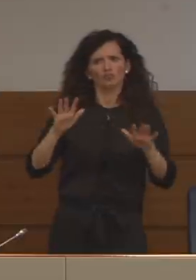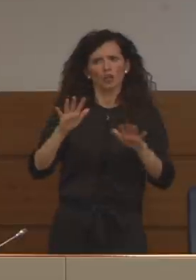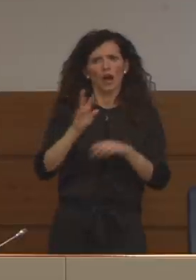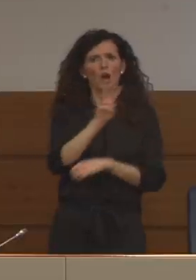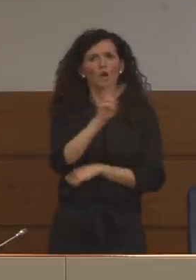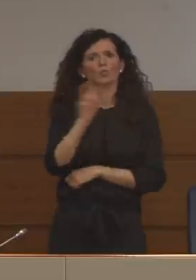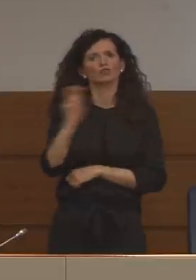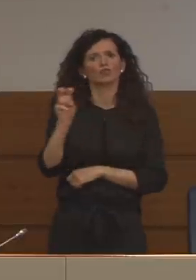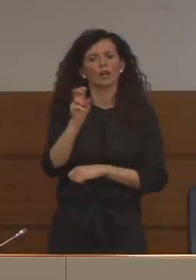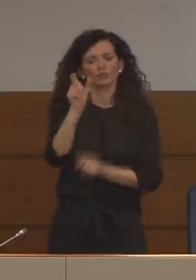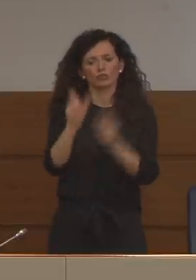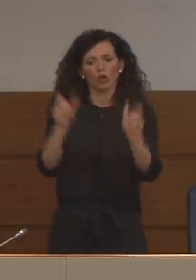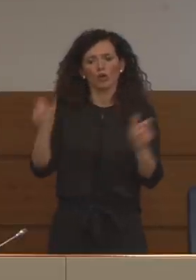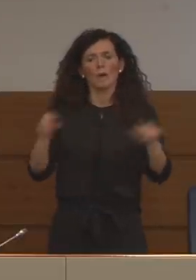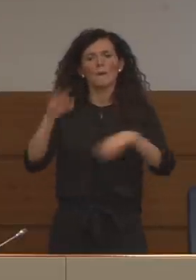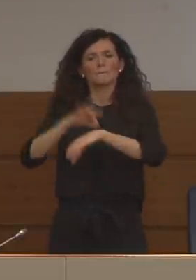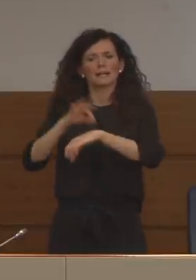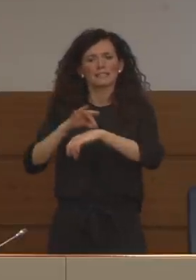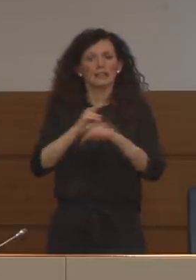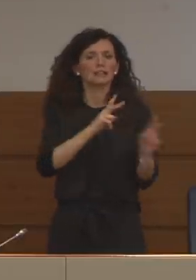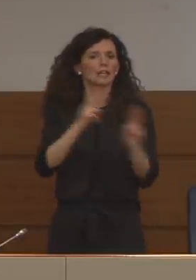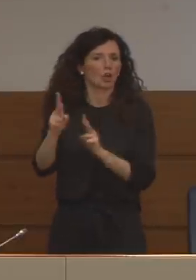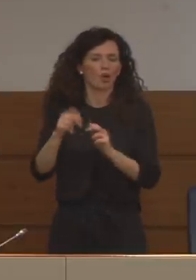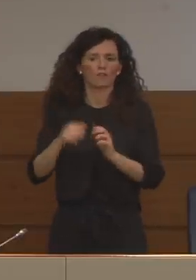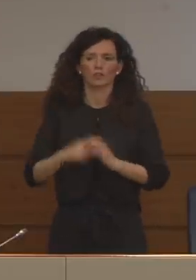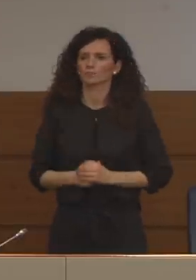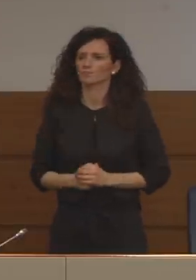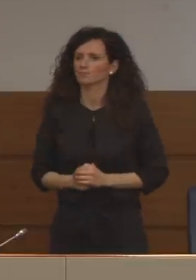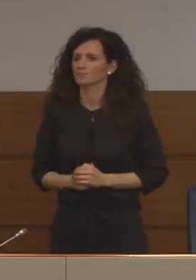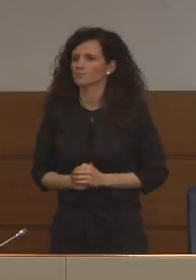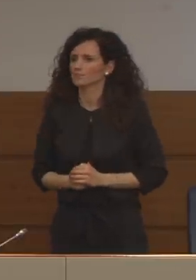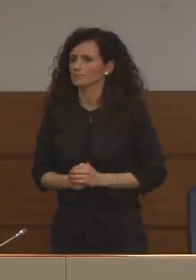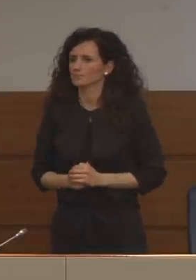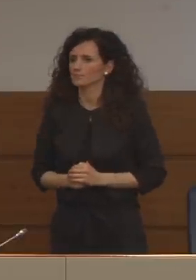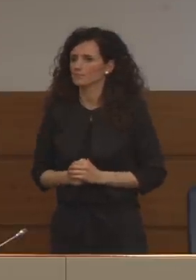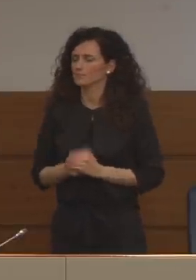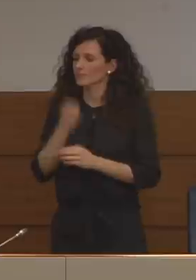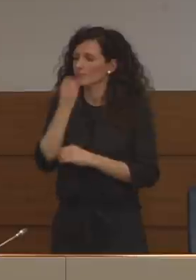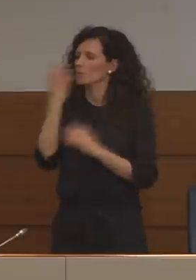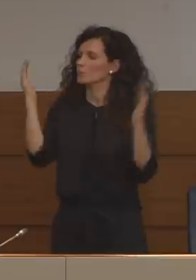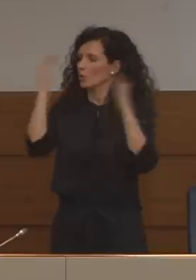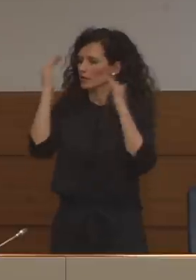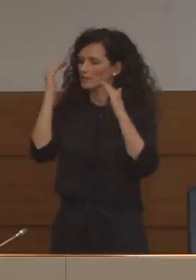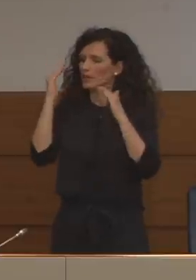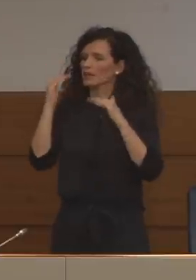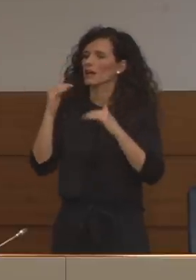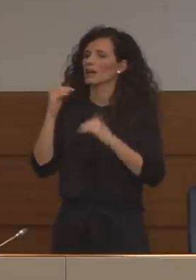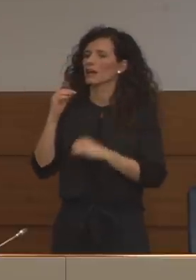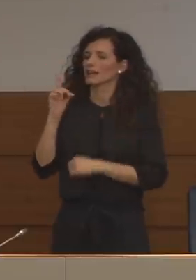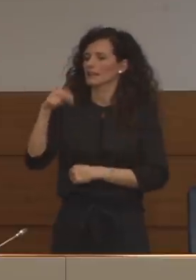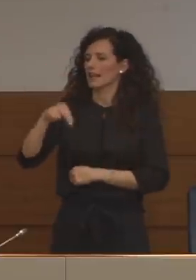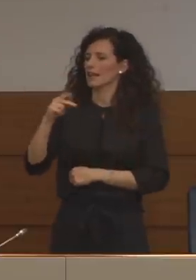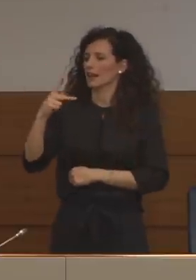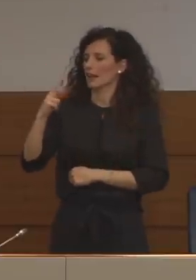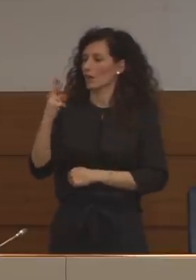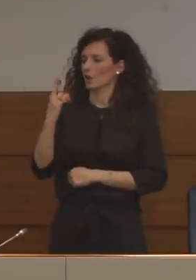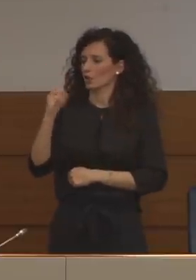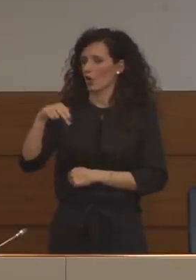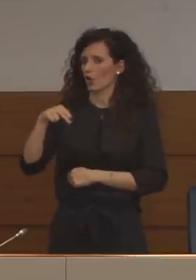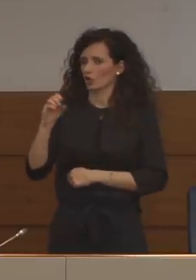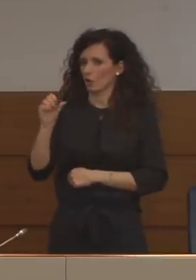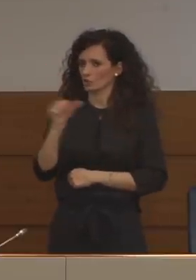pazienti ricoverati buonasera georges sadoul adnkronos oggi